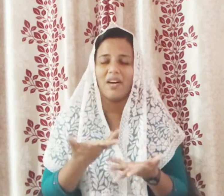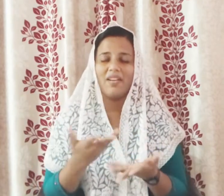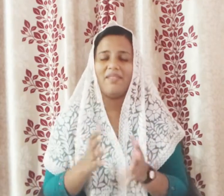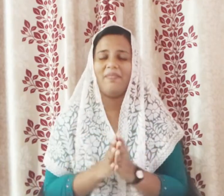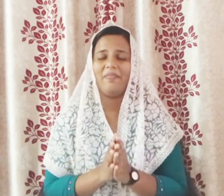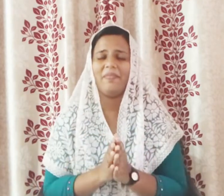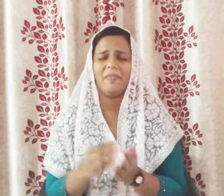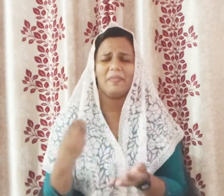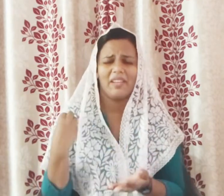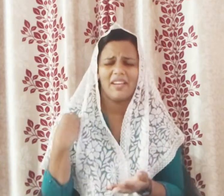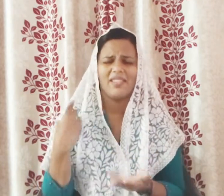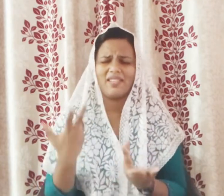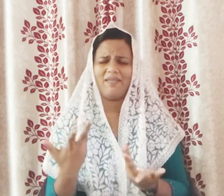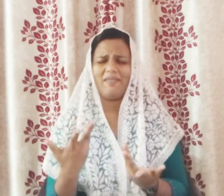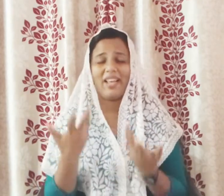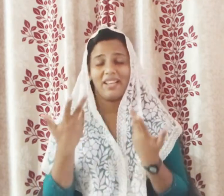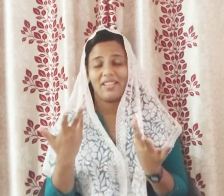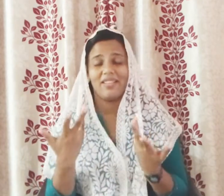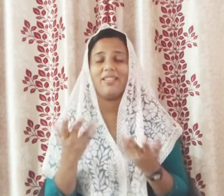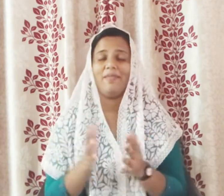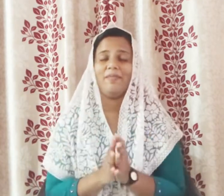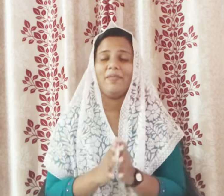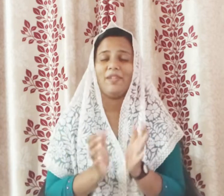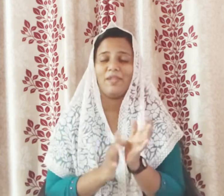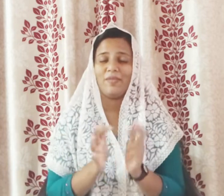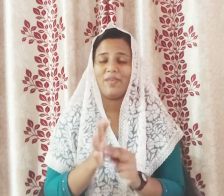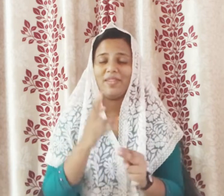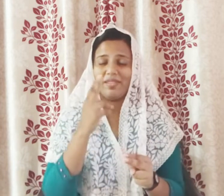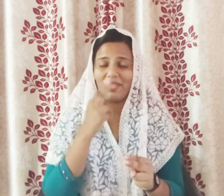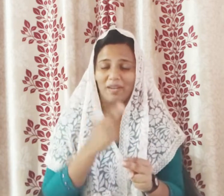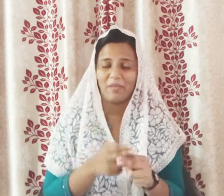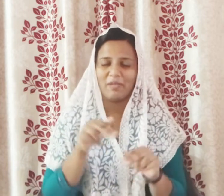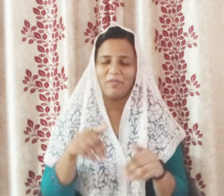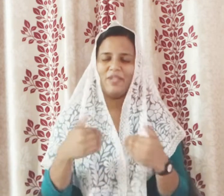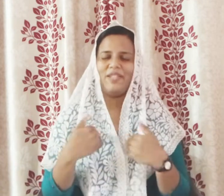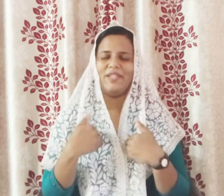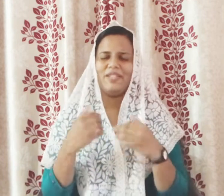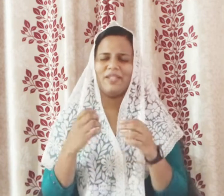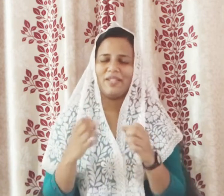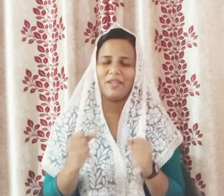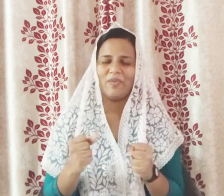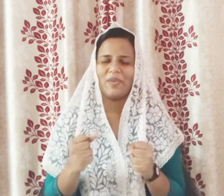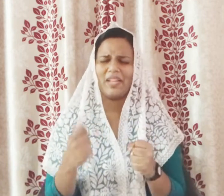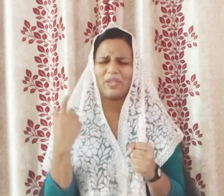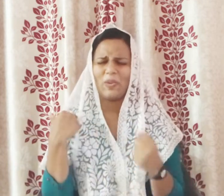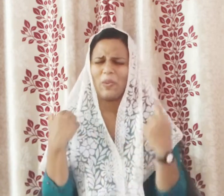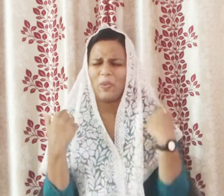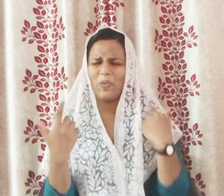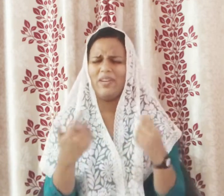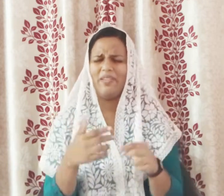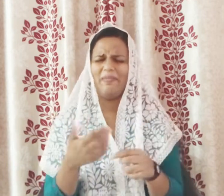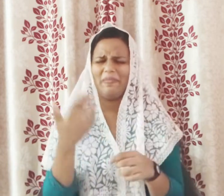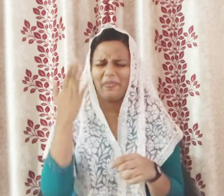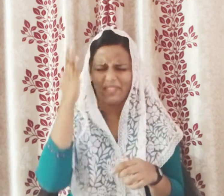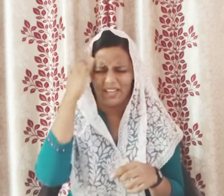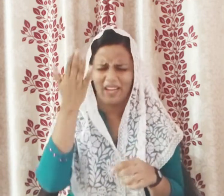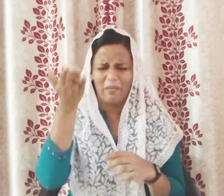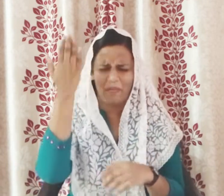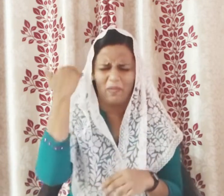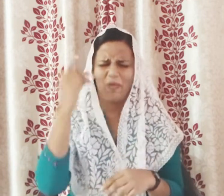ആ ഭാഗത്ത് ഭാരപ്പെടുന്നവർ, എന്തു തന്നെ ആയിക്കോട്ടെ, ആമേൻ, അത് യേശുവിൻ്റെ നാമത്തിൽ സൗഖ്യമാകട്ടെ. ആമേൻ. രണ്ട് തോളുകളുടെ ഇടയിൽ